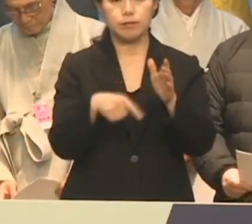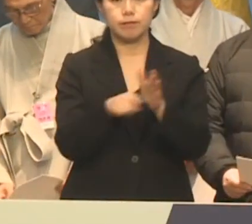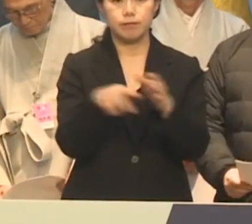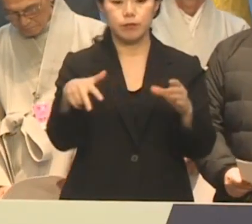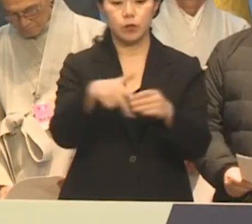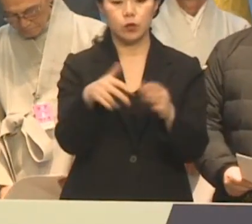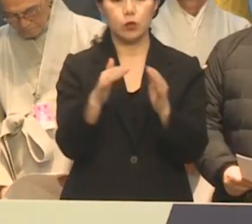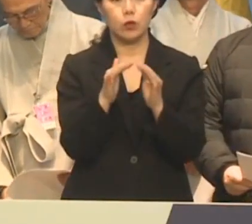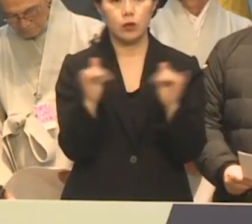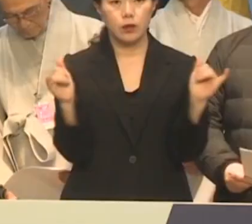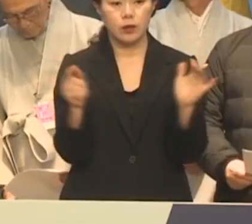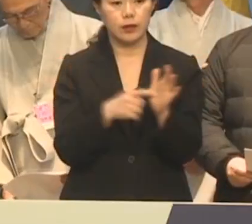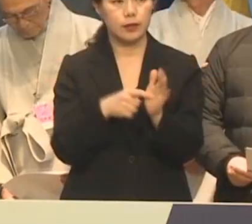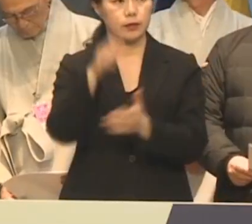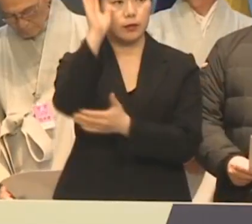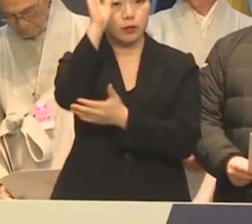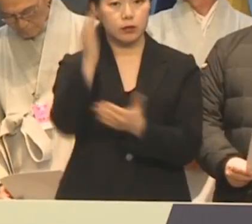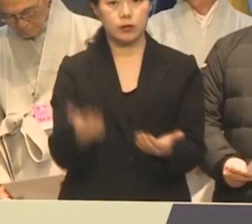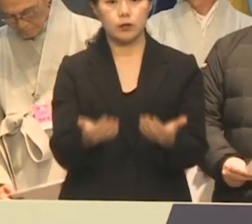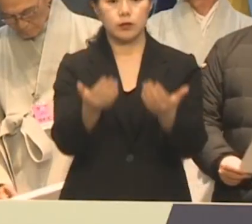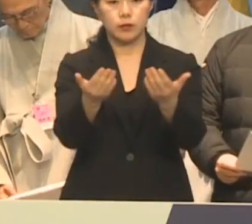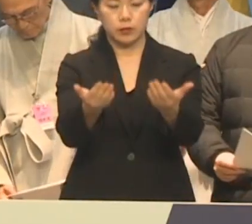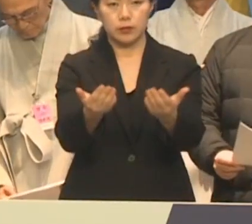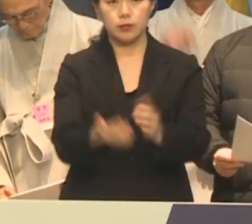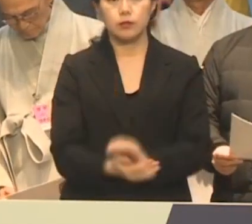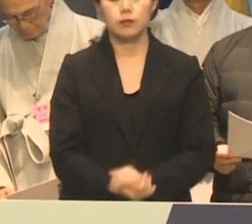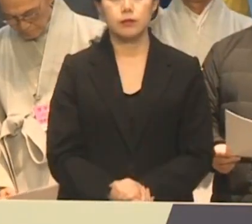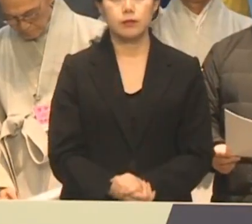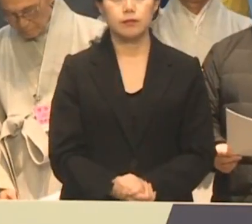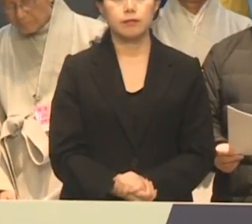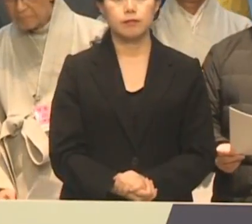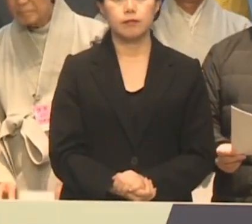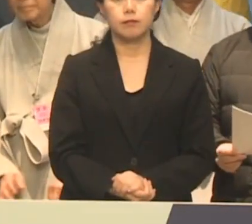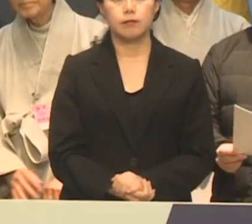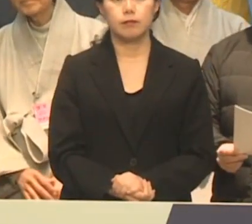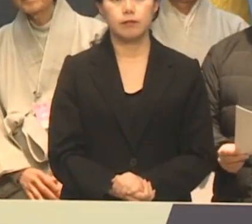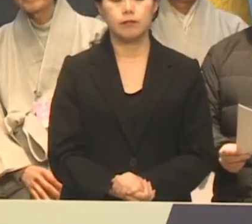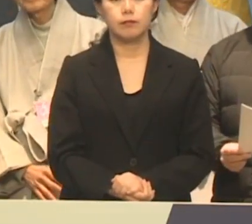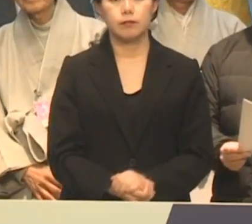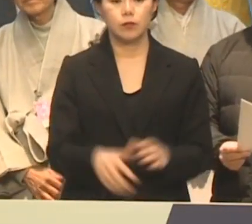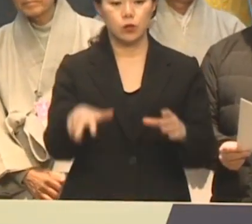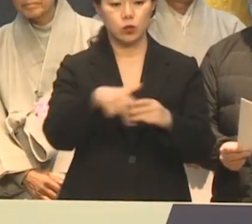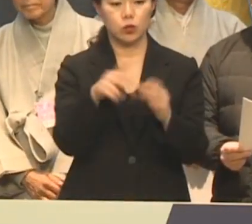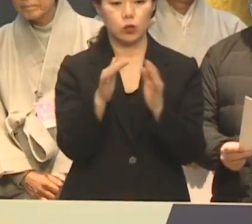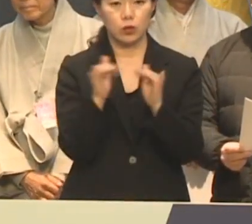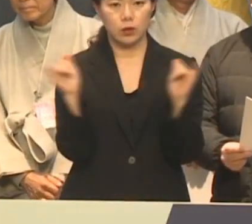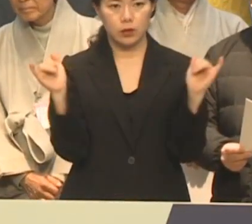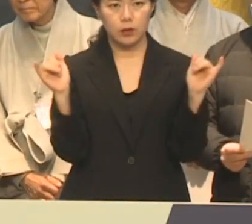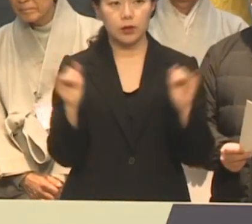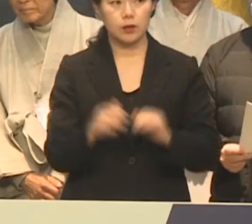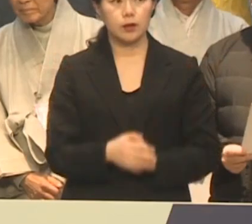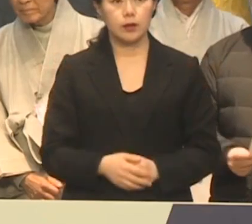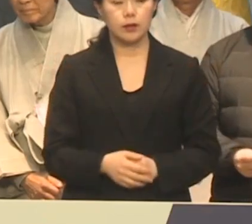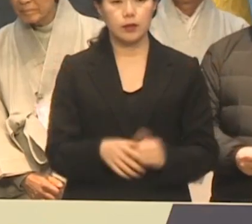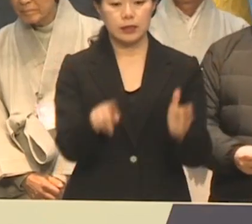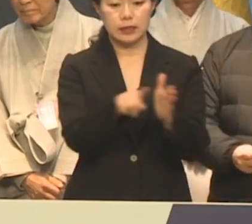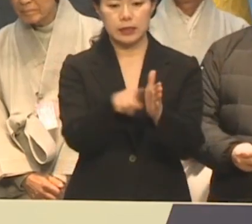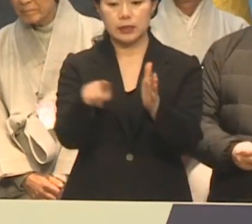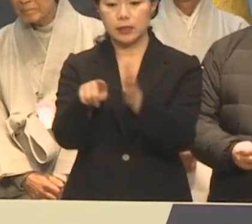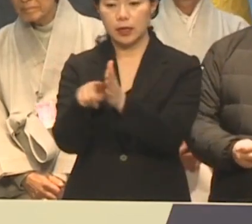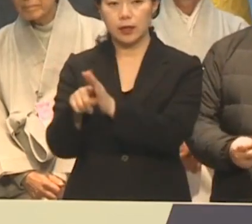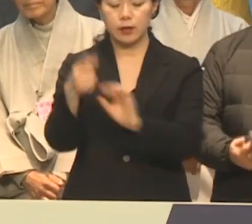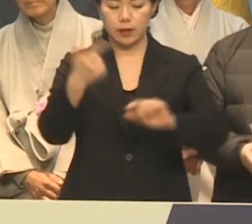기자회견을 간단히 소개해드리기 위해서 이 자리에 섰습니다. 종교인들은 각기 다른 신앙의